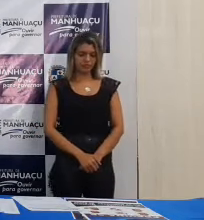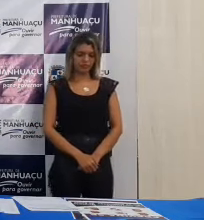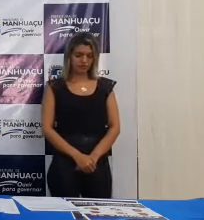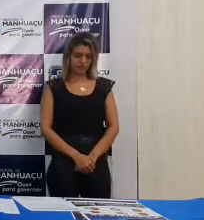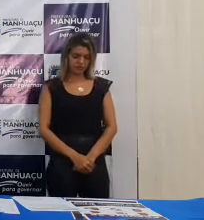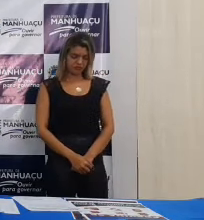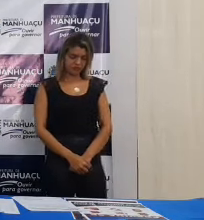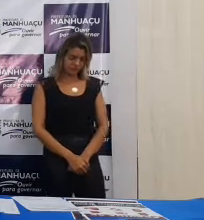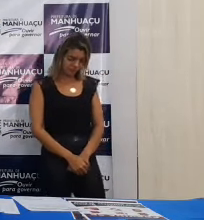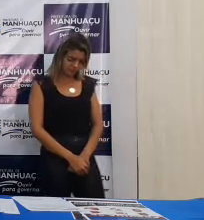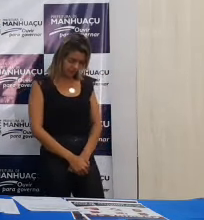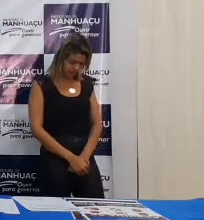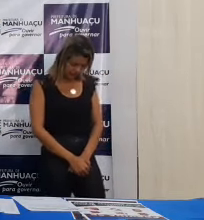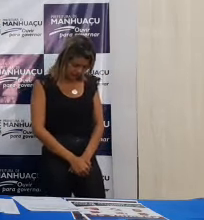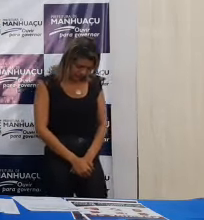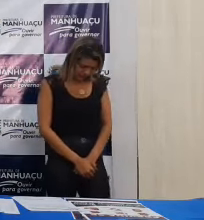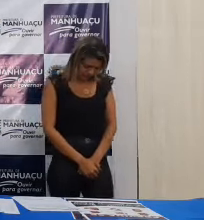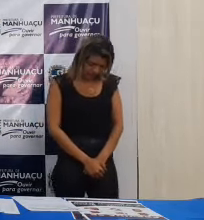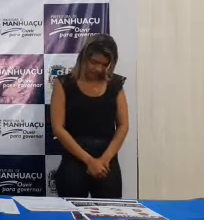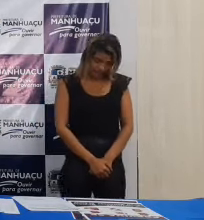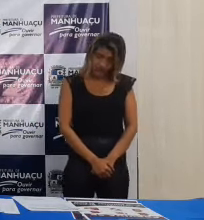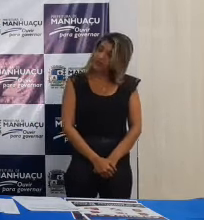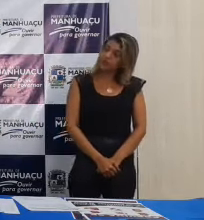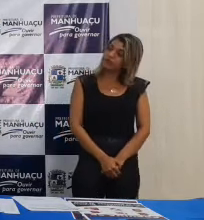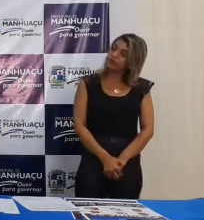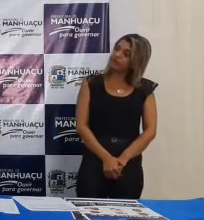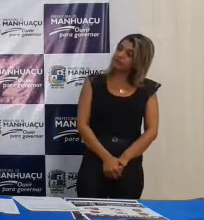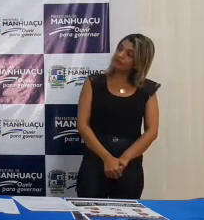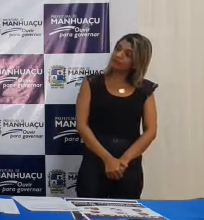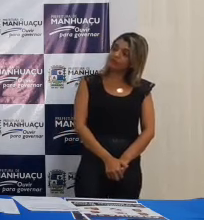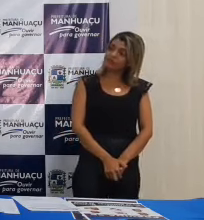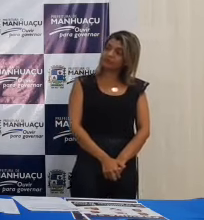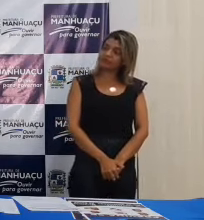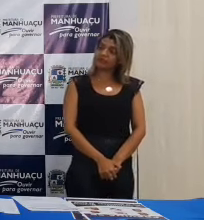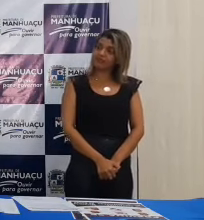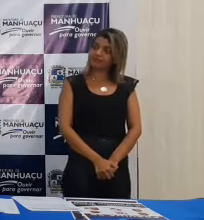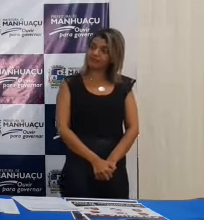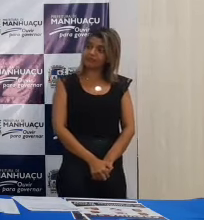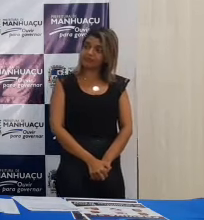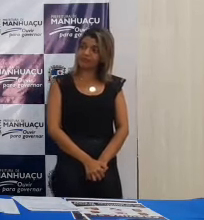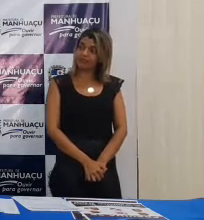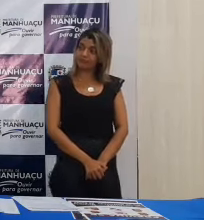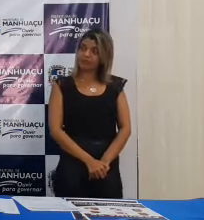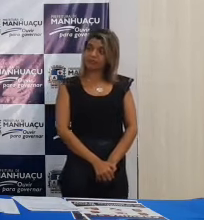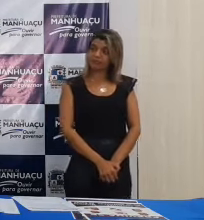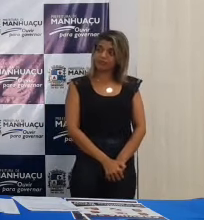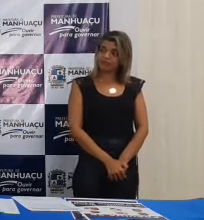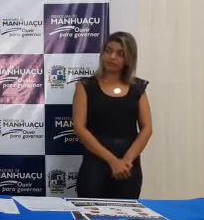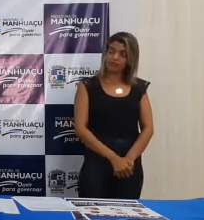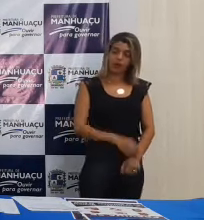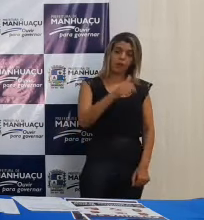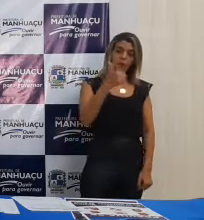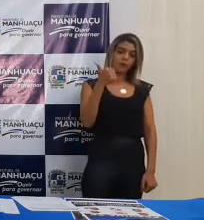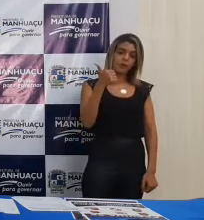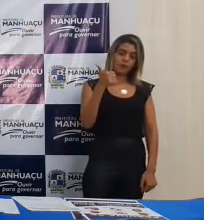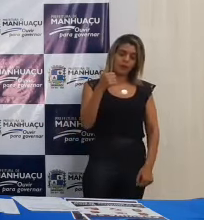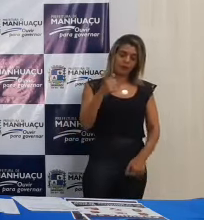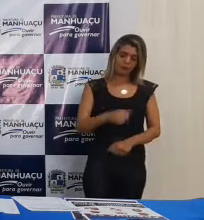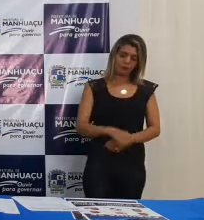FM. O Thomas já fez a apresentação. Secretário, a primeira pergunta